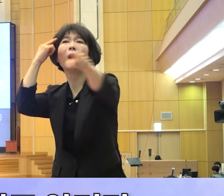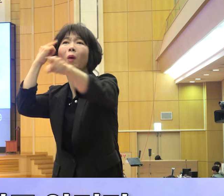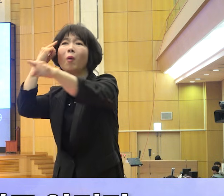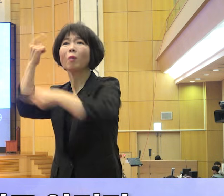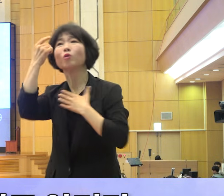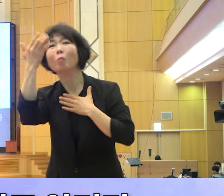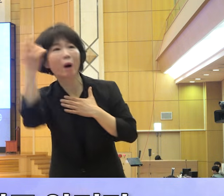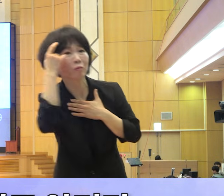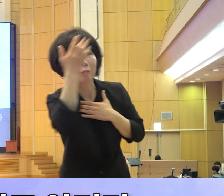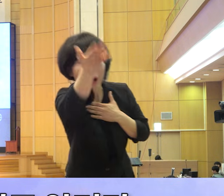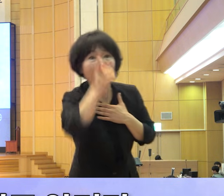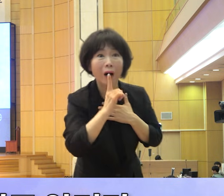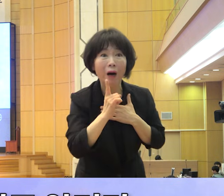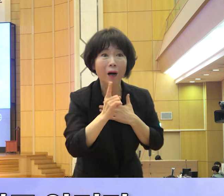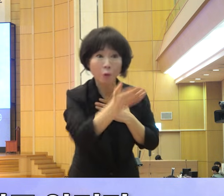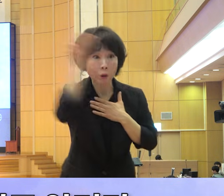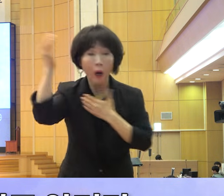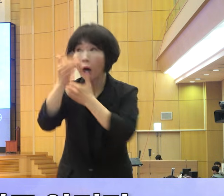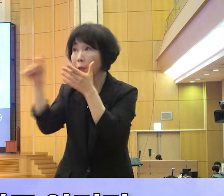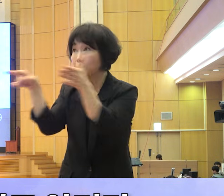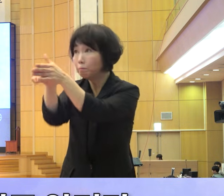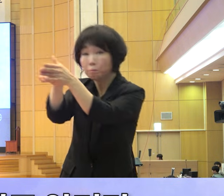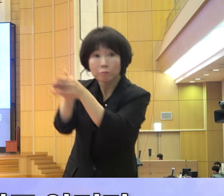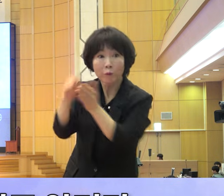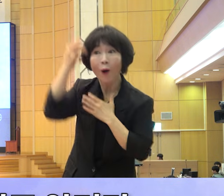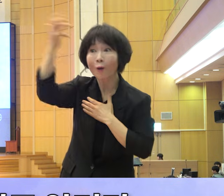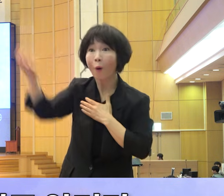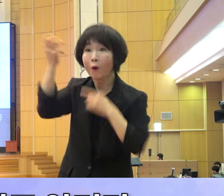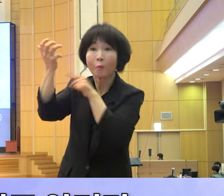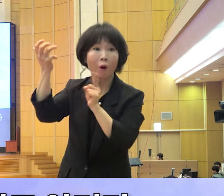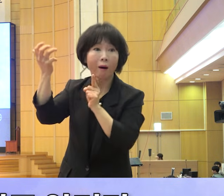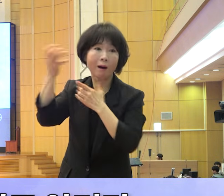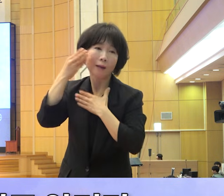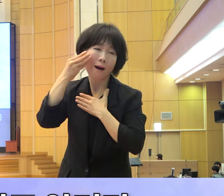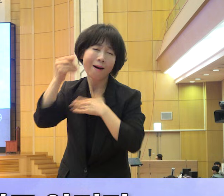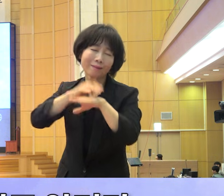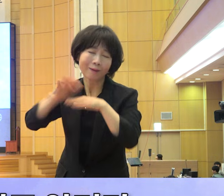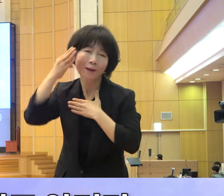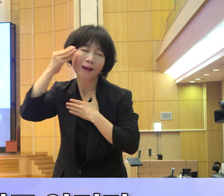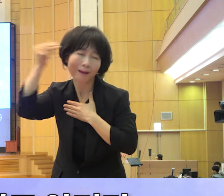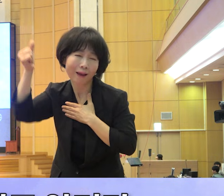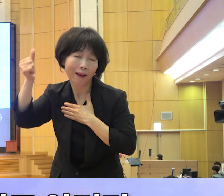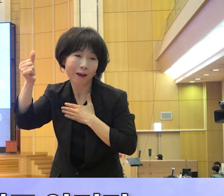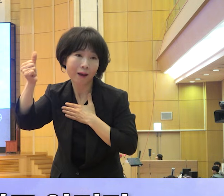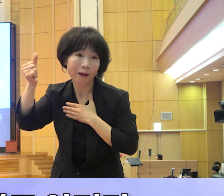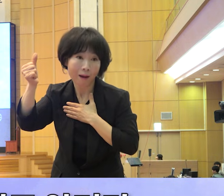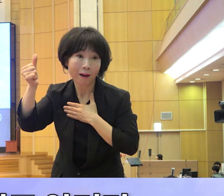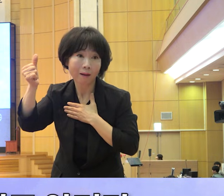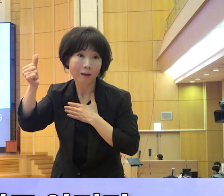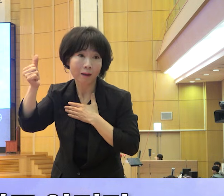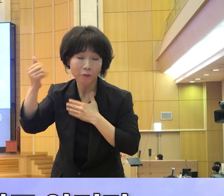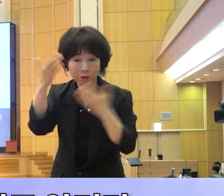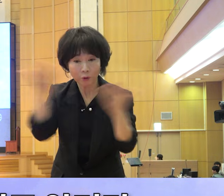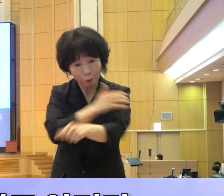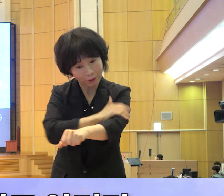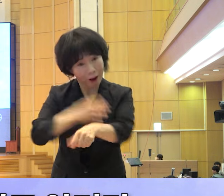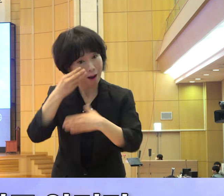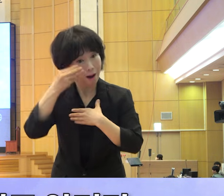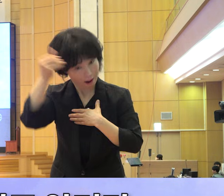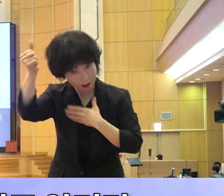믿으면요, 영혼이 잘못된 것도 영혼이 잘 되고, 범사가 잘못되는 것도 범사가 잘